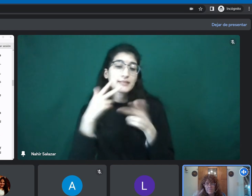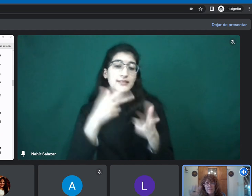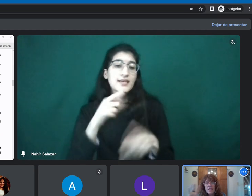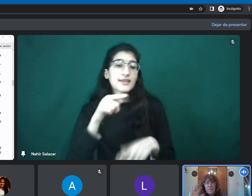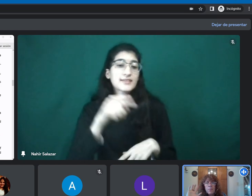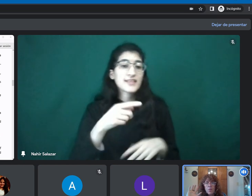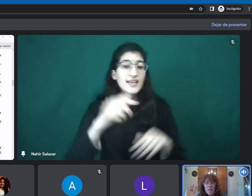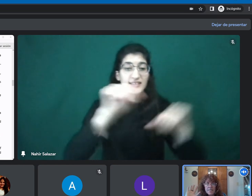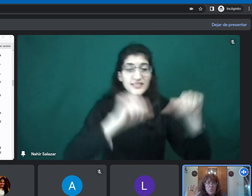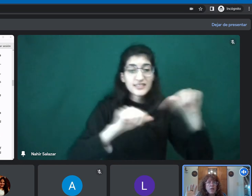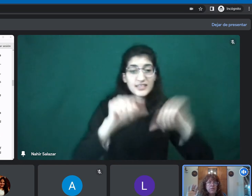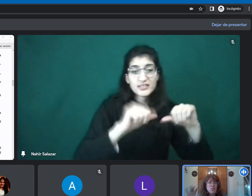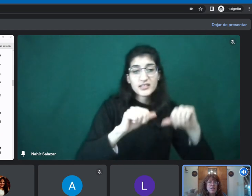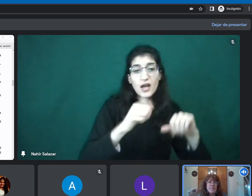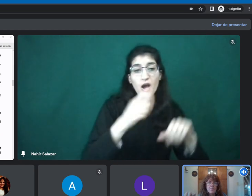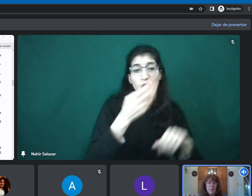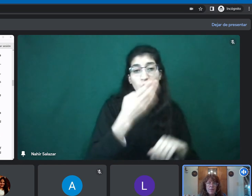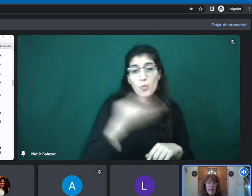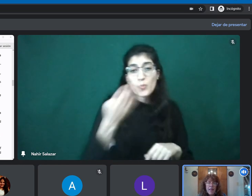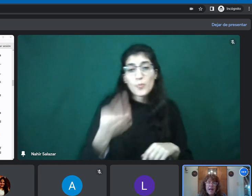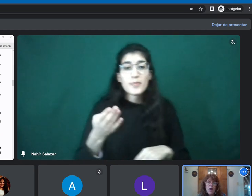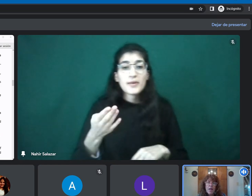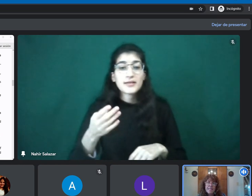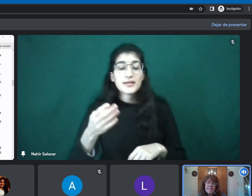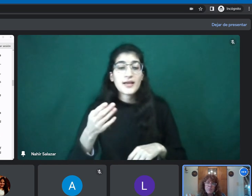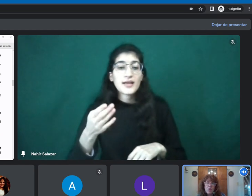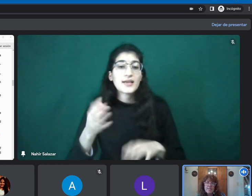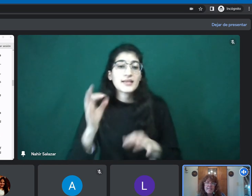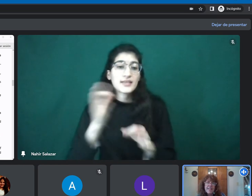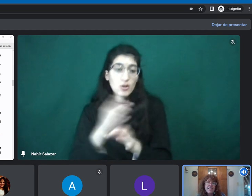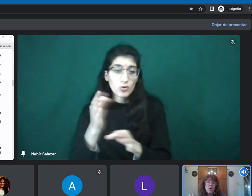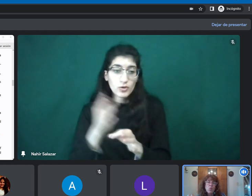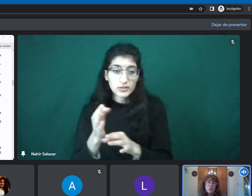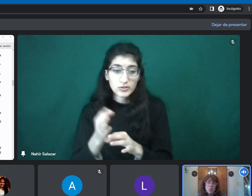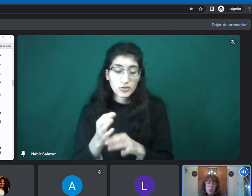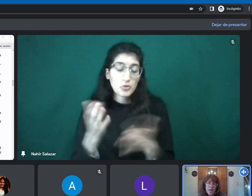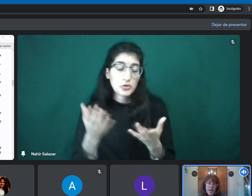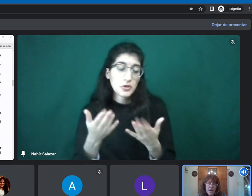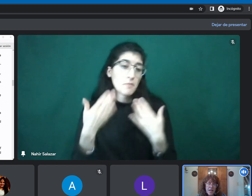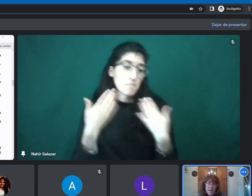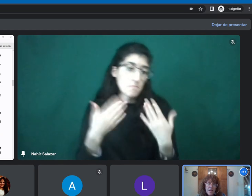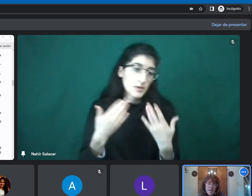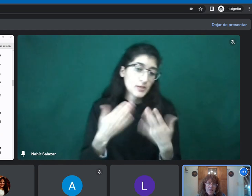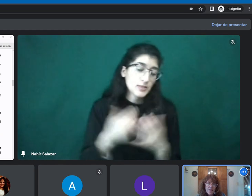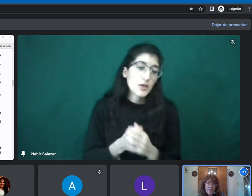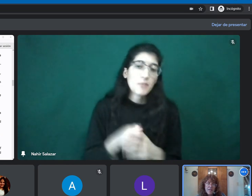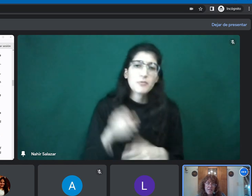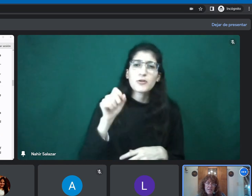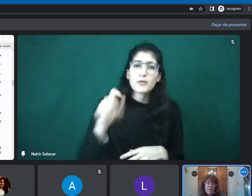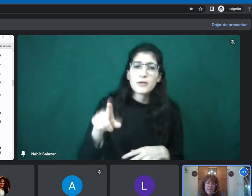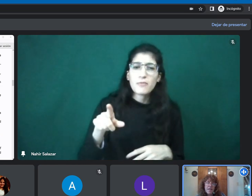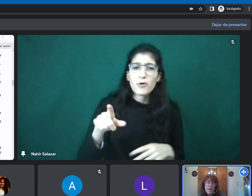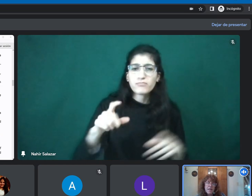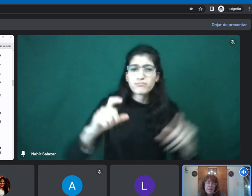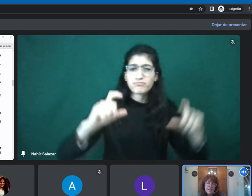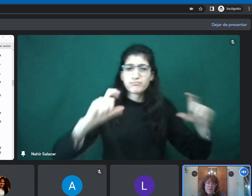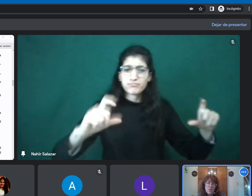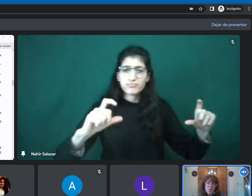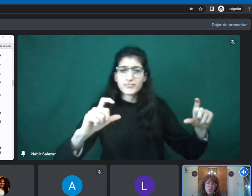Esa podía ser una versión aceptable. Ahora, si vos encerrás desde cultura, No